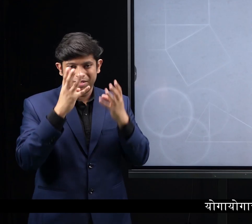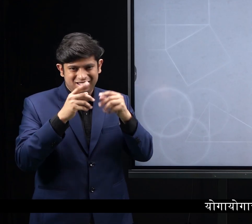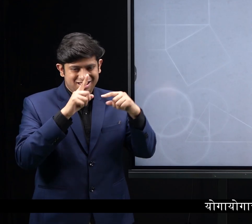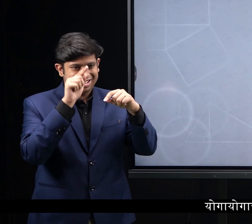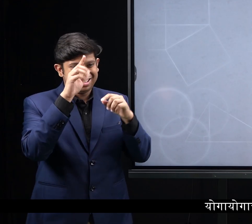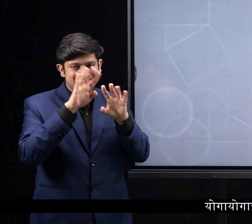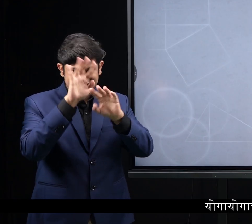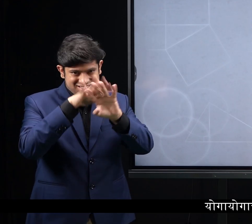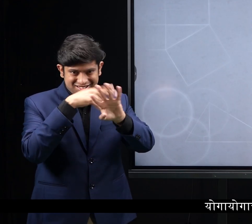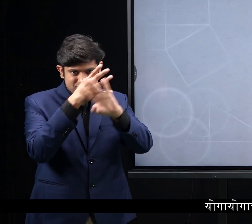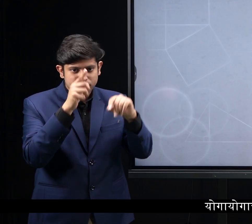योगायोगांच्या ओळी,